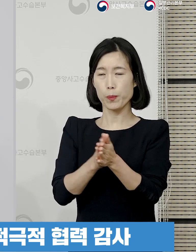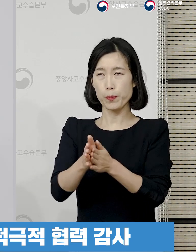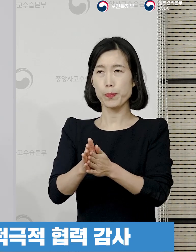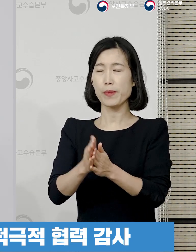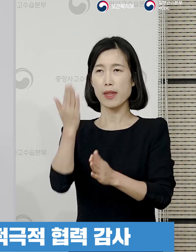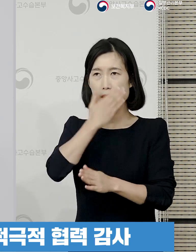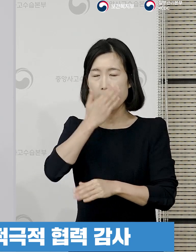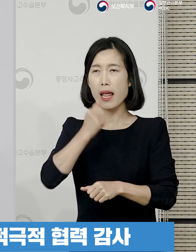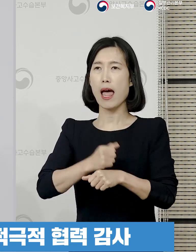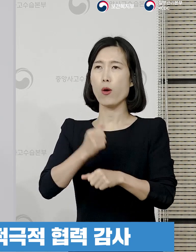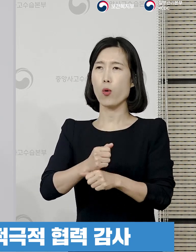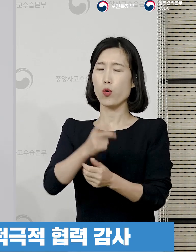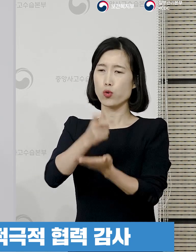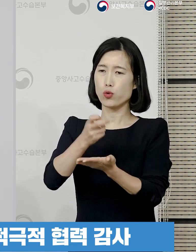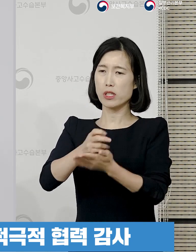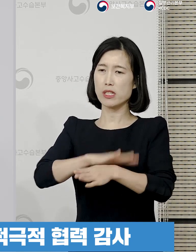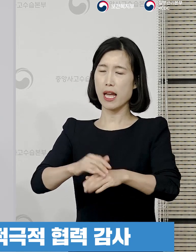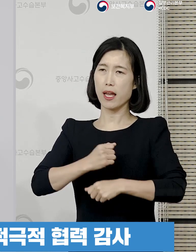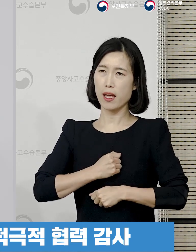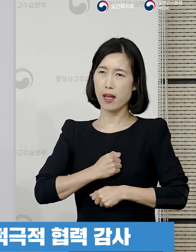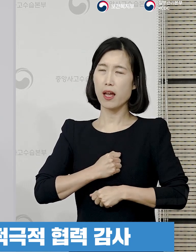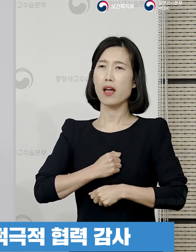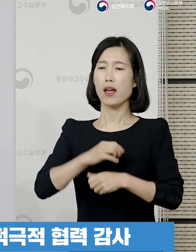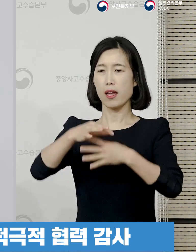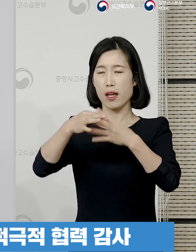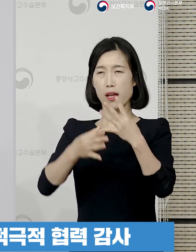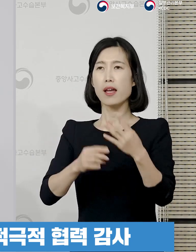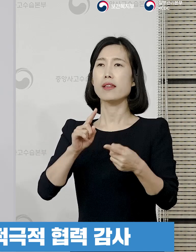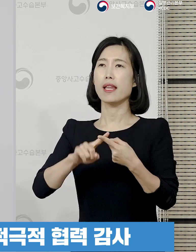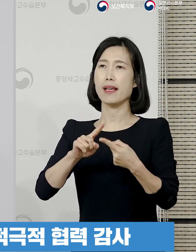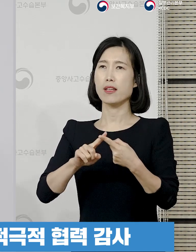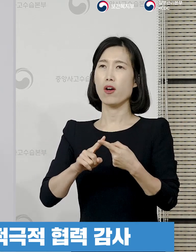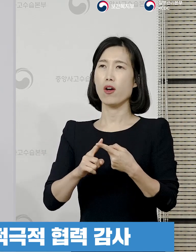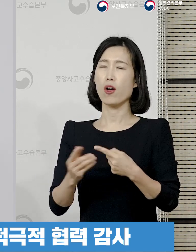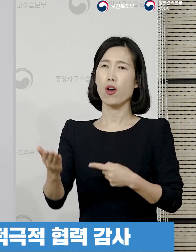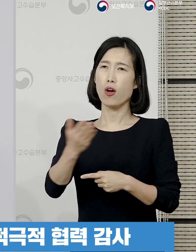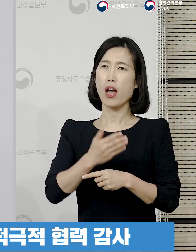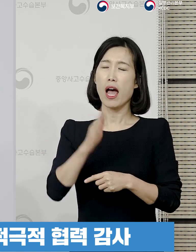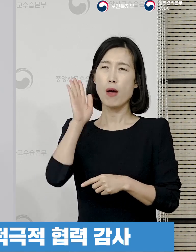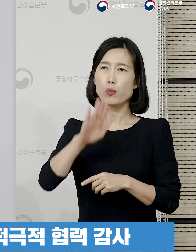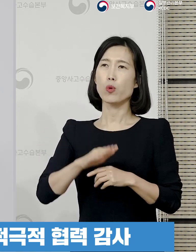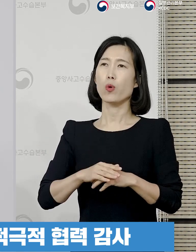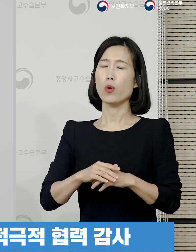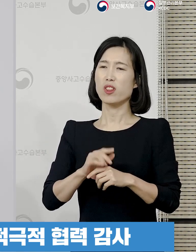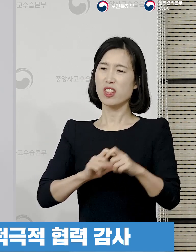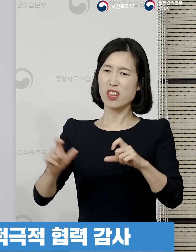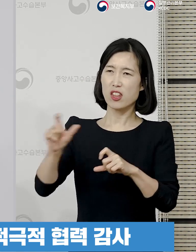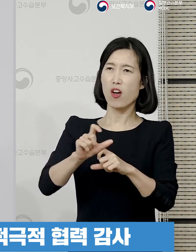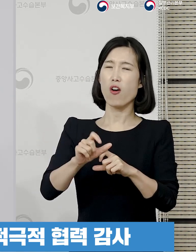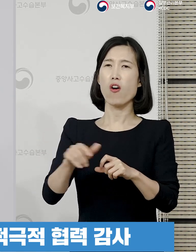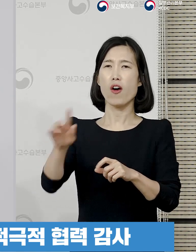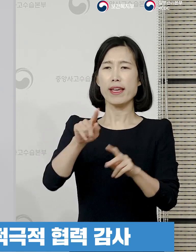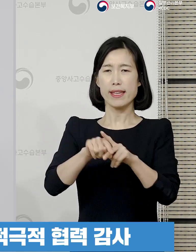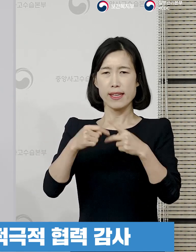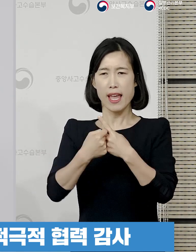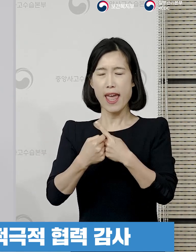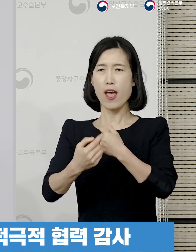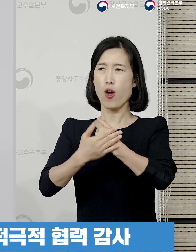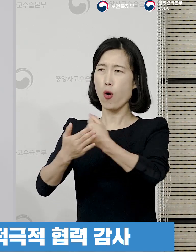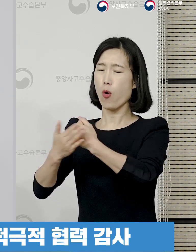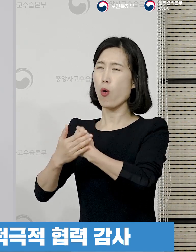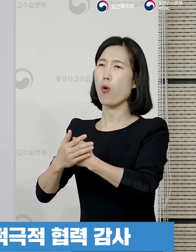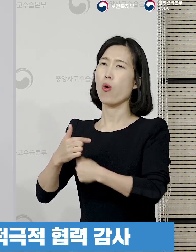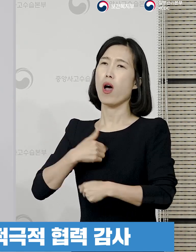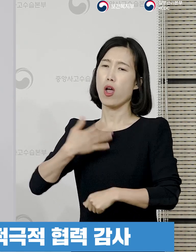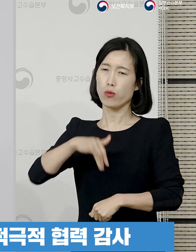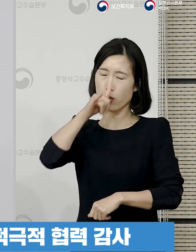스스로 손을 잘 씻고 또 위생 수칙을 지키는 그런 조치들에 대해서도 광범위하게 그리고